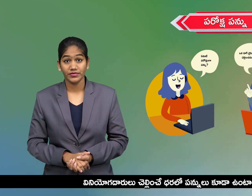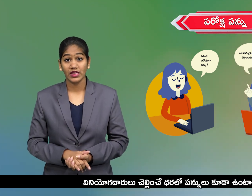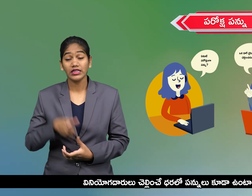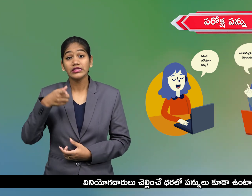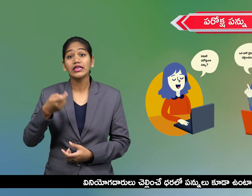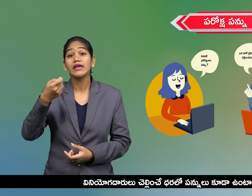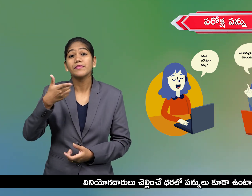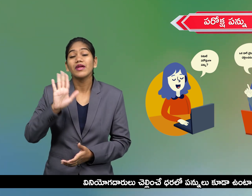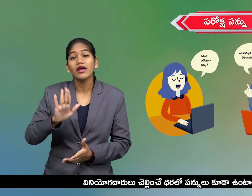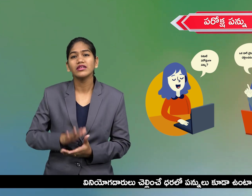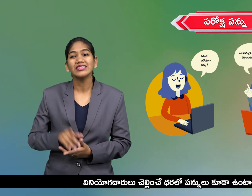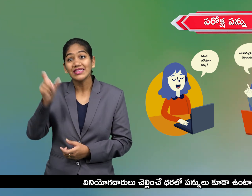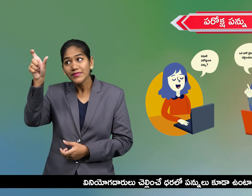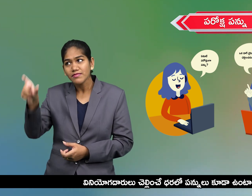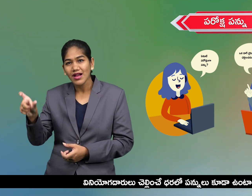ఉంటాయి.